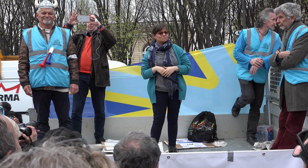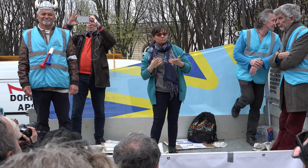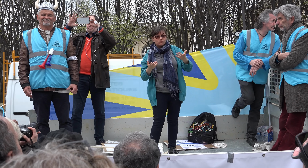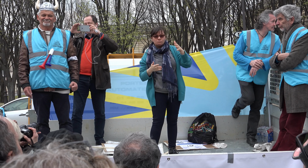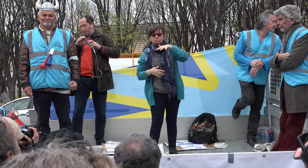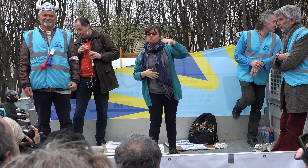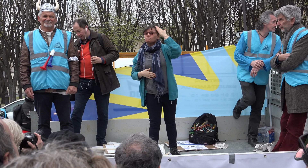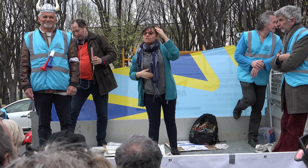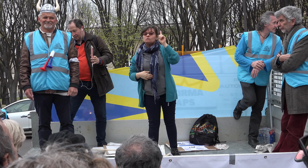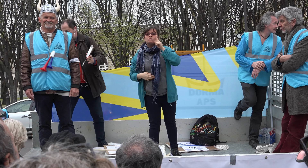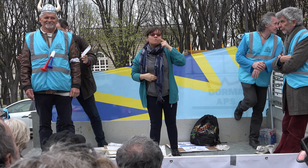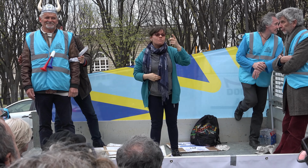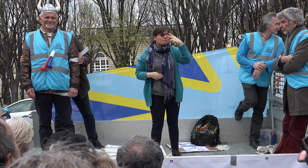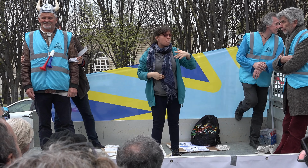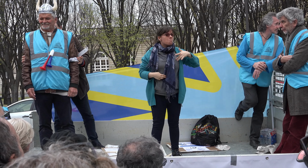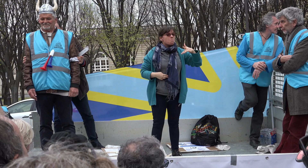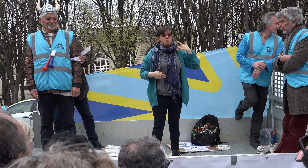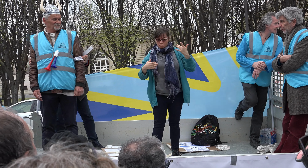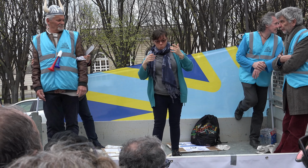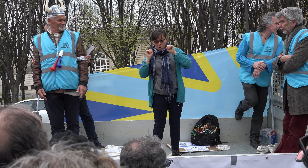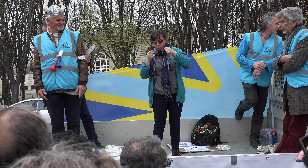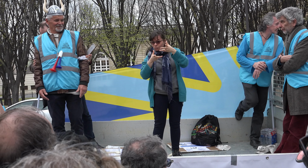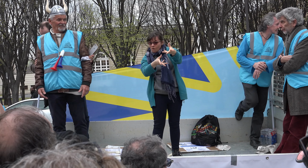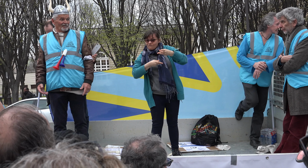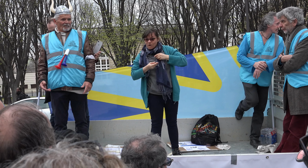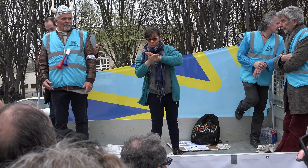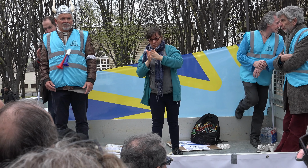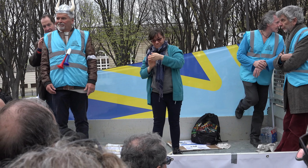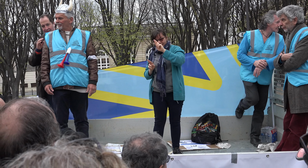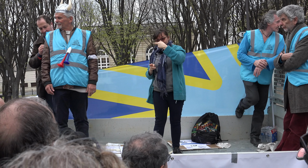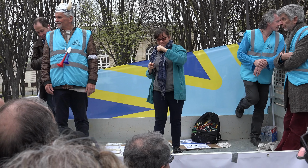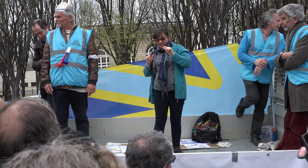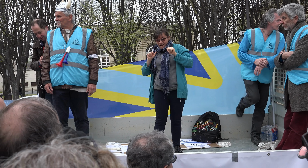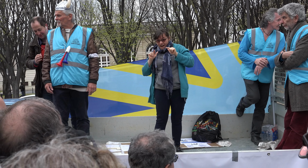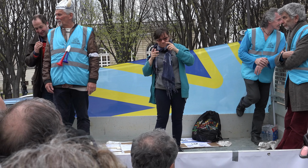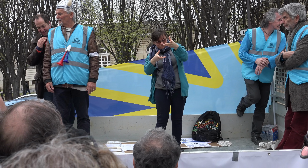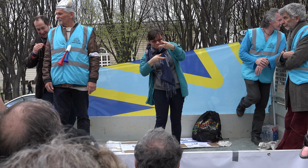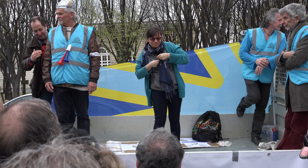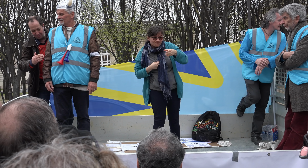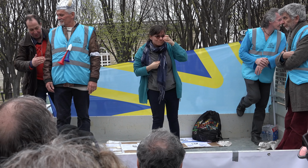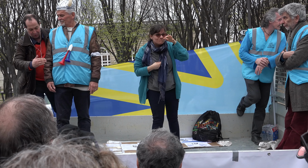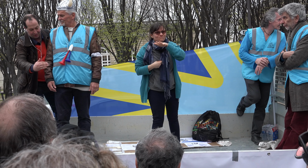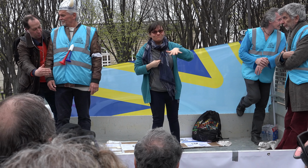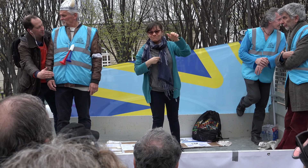sourde. Et on espère que les choses, grâce à notre association, les choses vont pouvoir s'améliorer pour